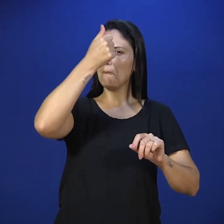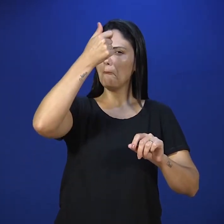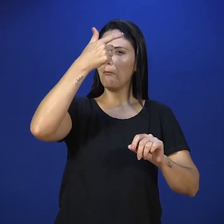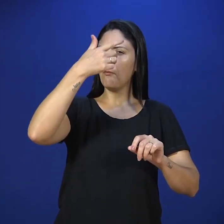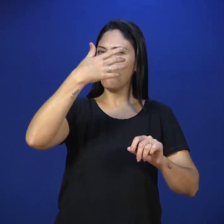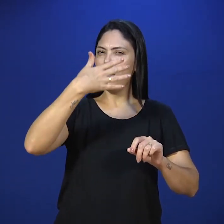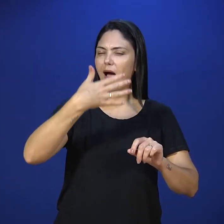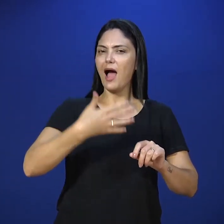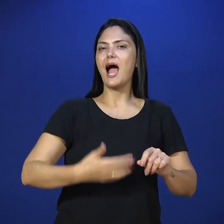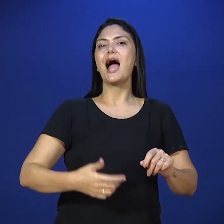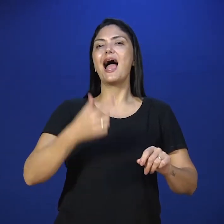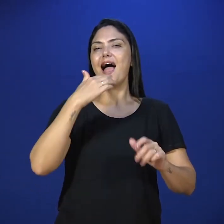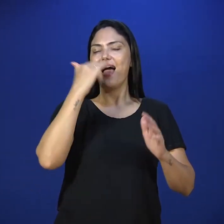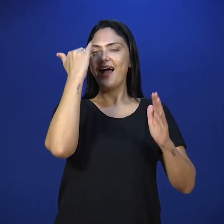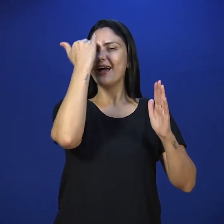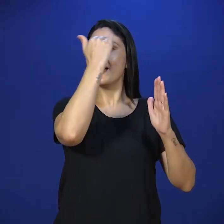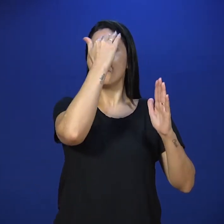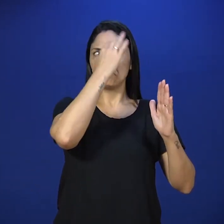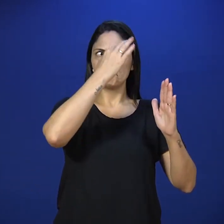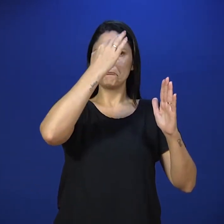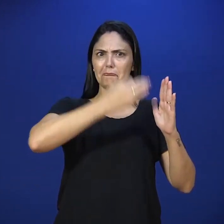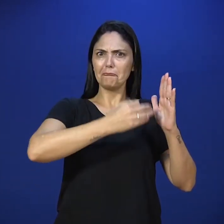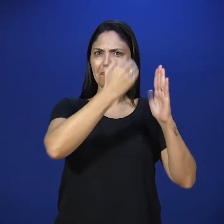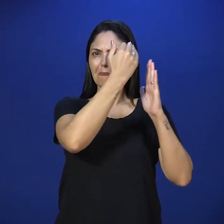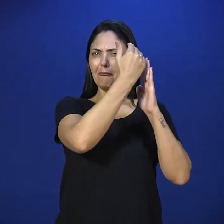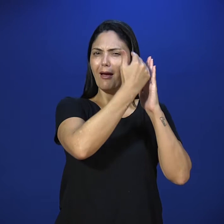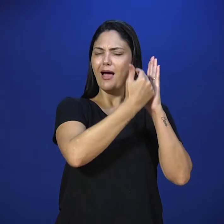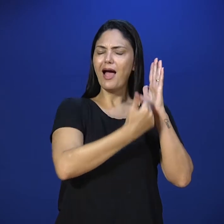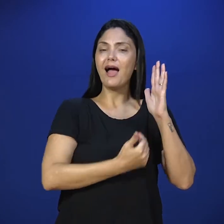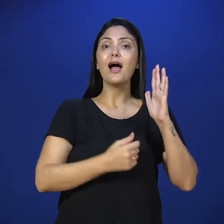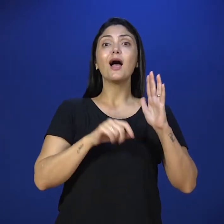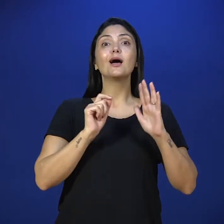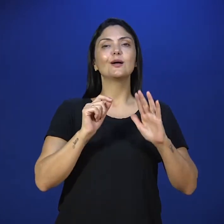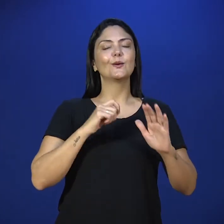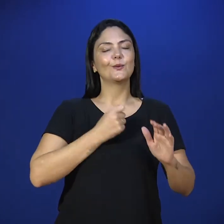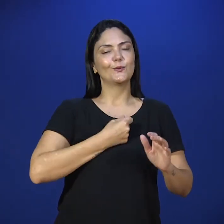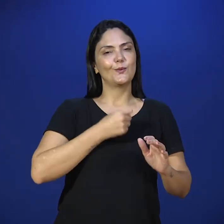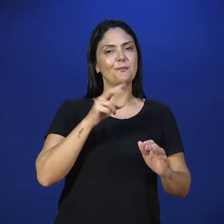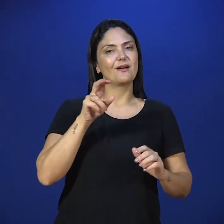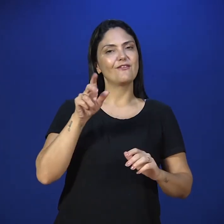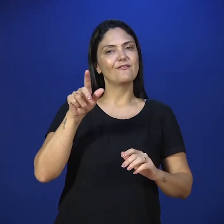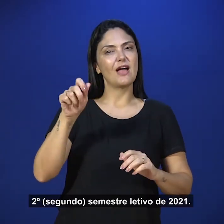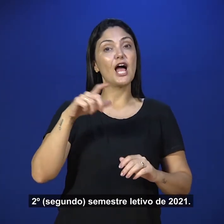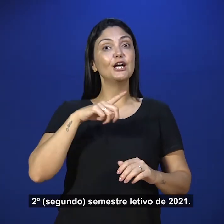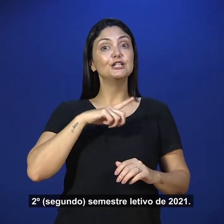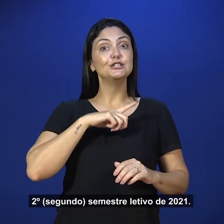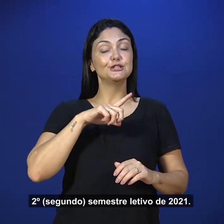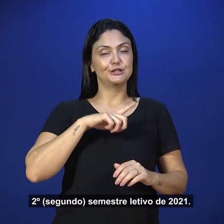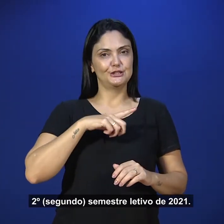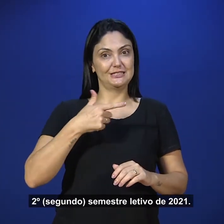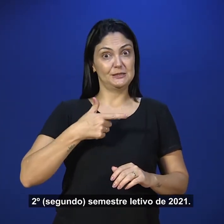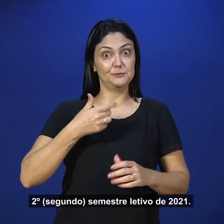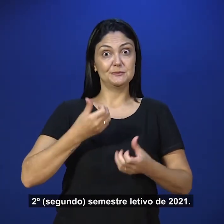obedecendo rigorosamente a ordem de classificação até o preenchimento do número de vagas ofertadas